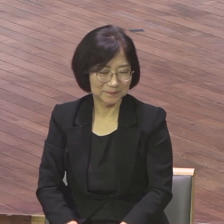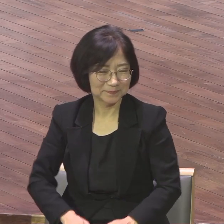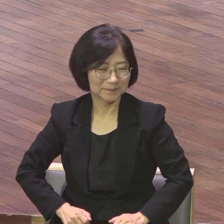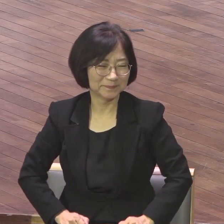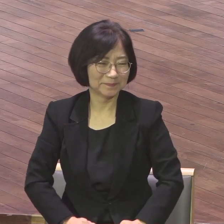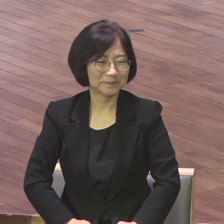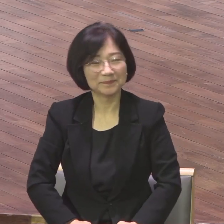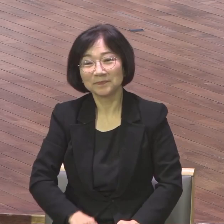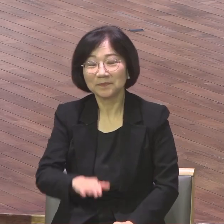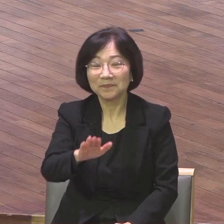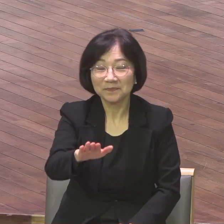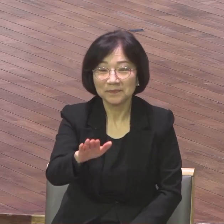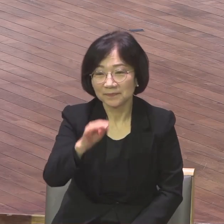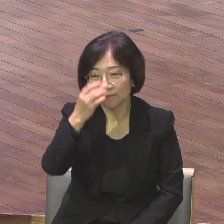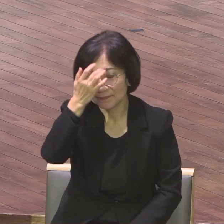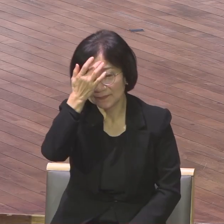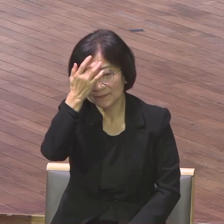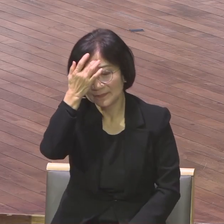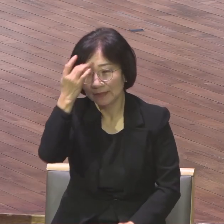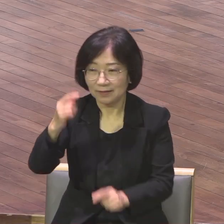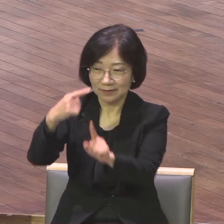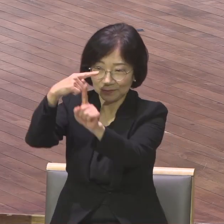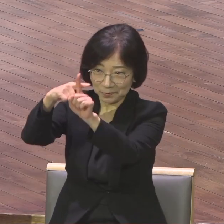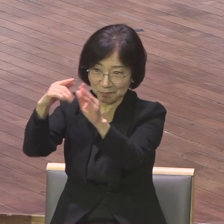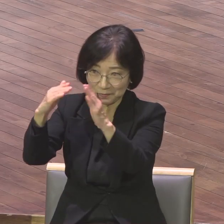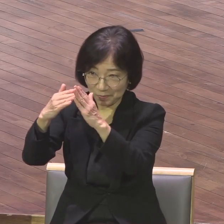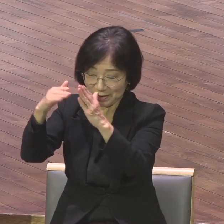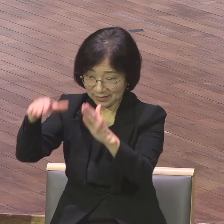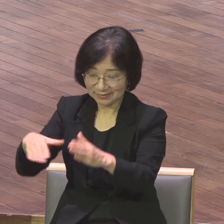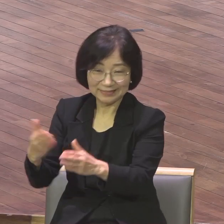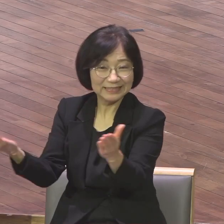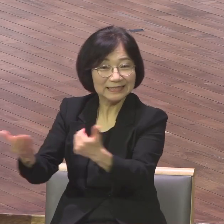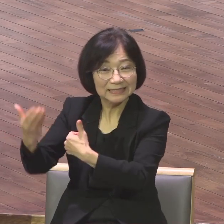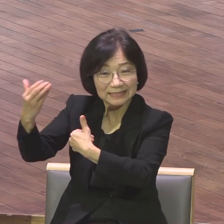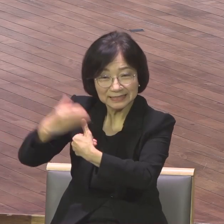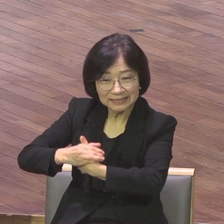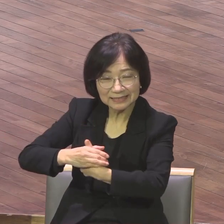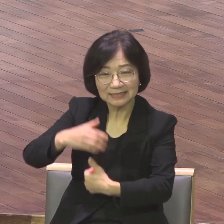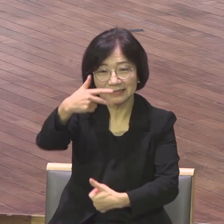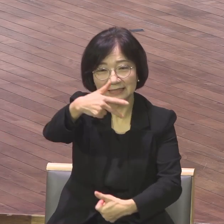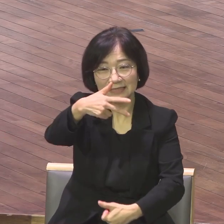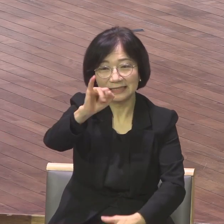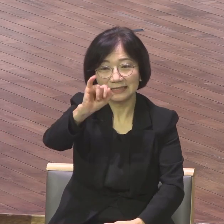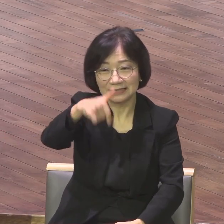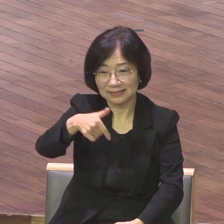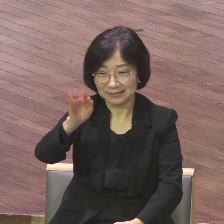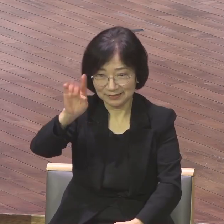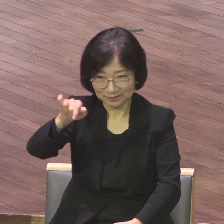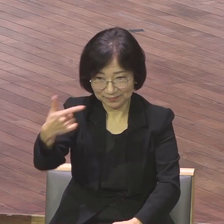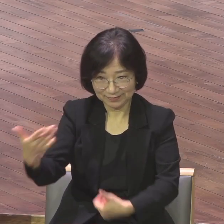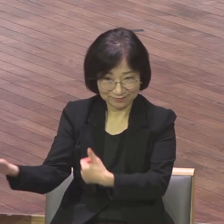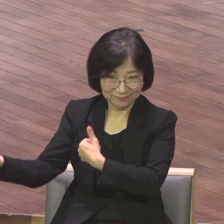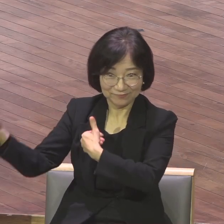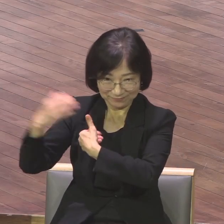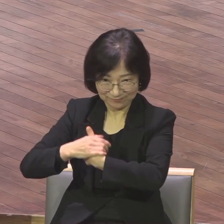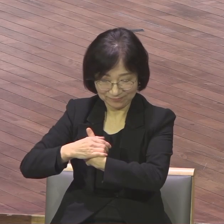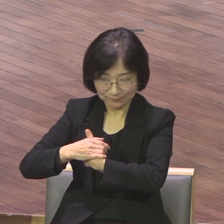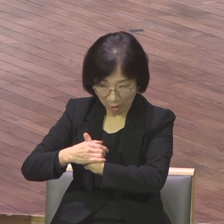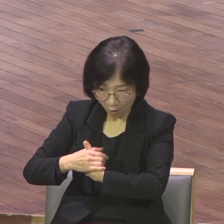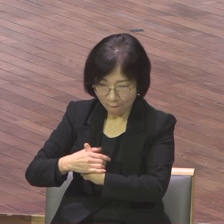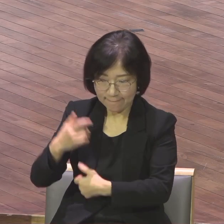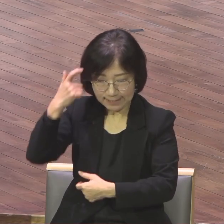영적으로도요. 교회 안에서 여러분이 좋은 직분, 이 직분이 영육간에 여러분 바이오